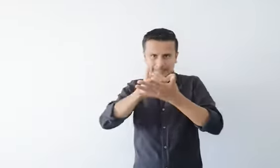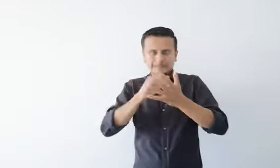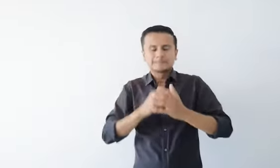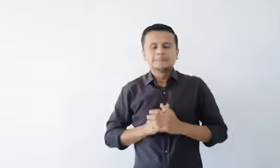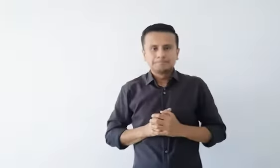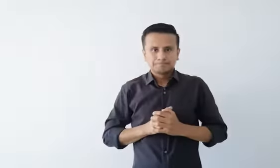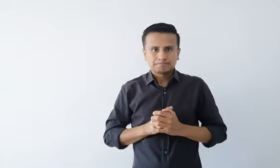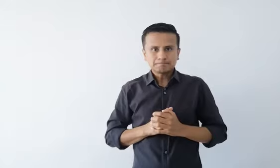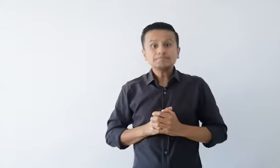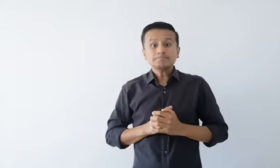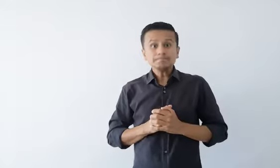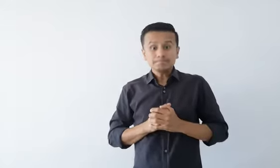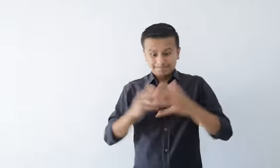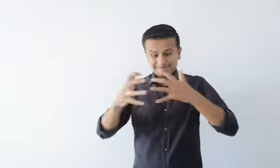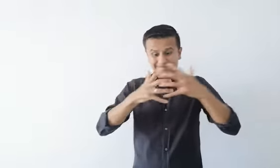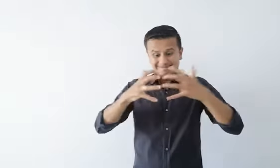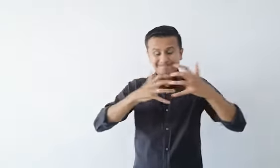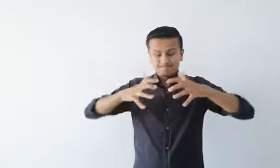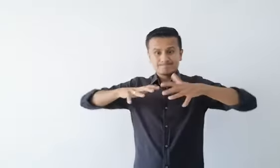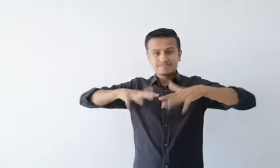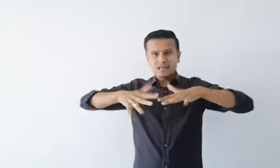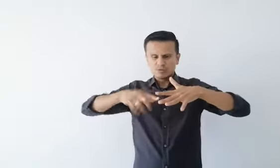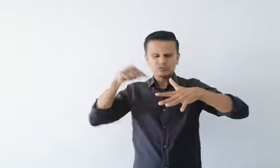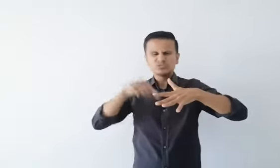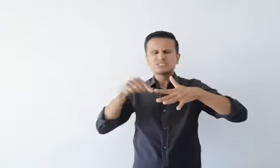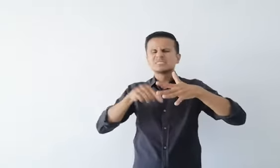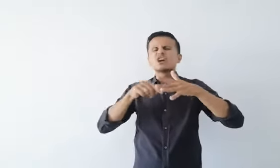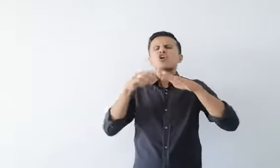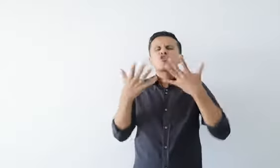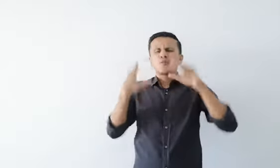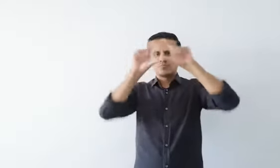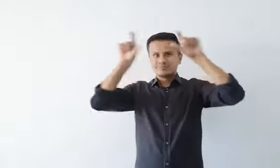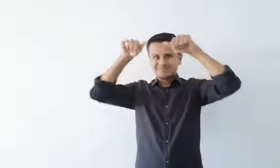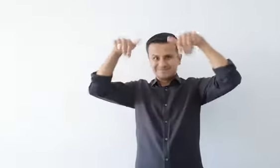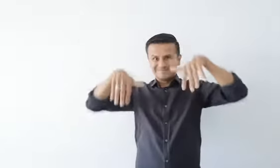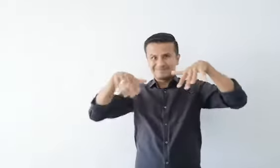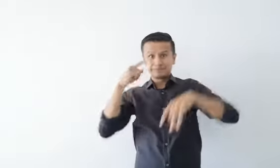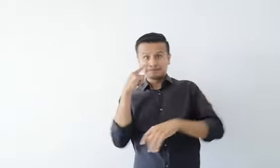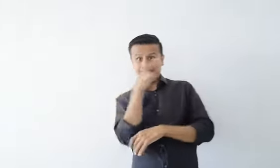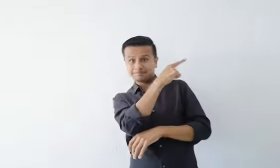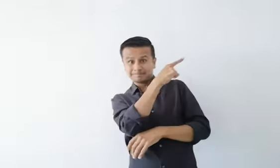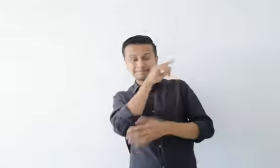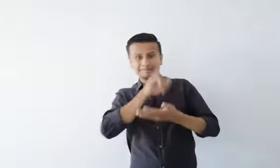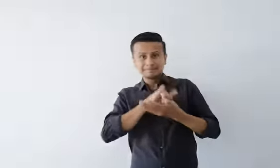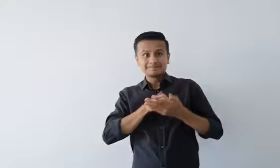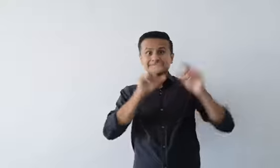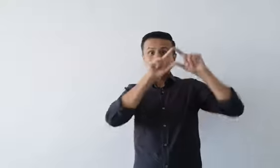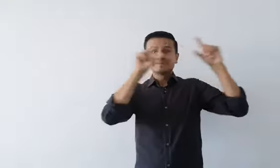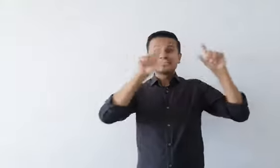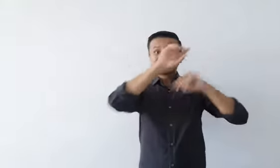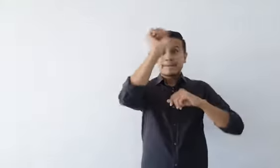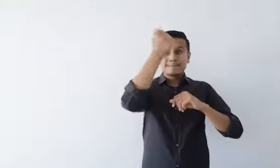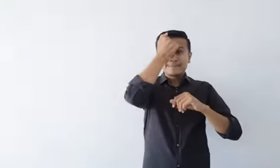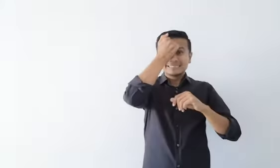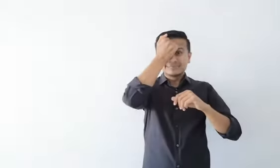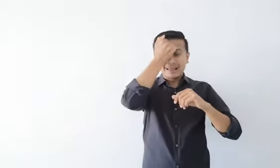El sistema nervioso lo podemos dividir en sistema nervioso central y sistema nervioso periférico.